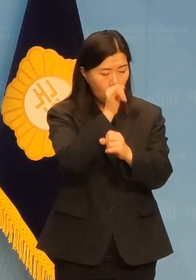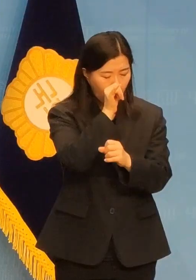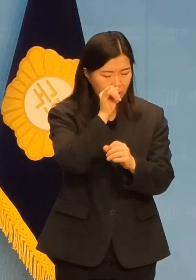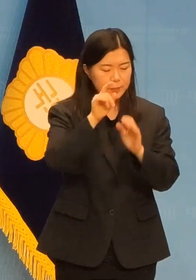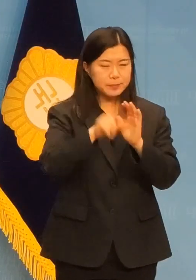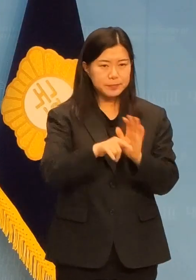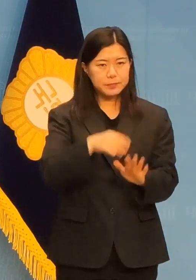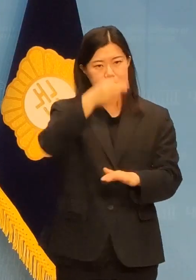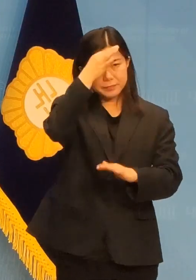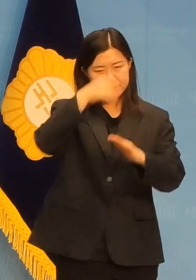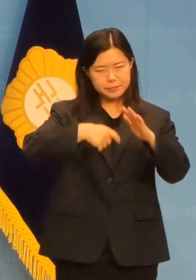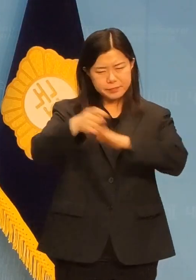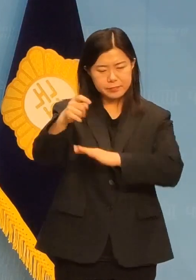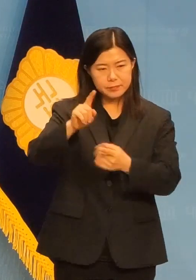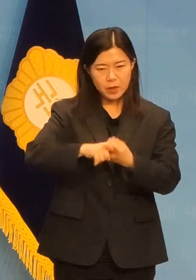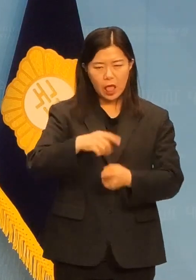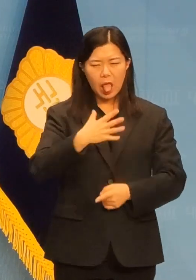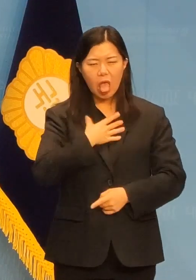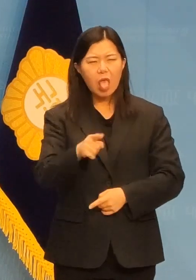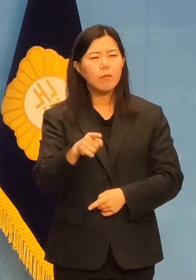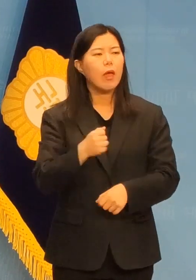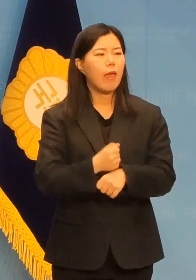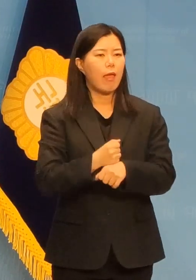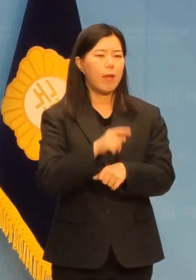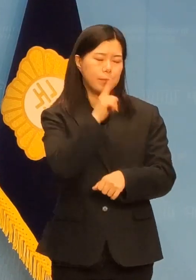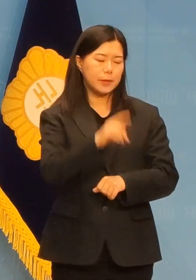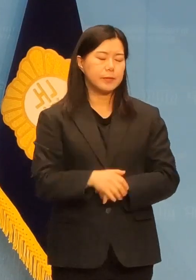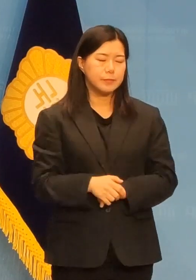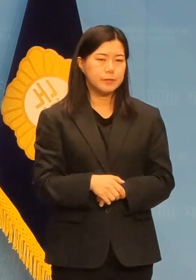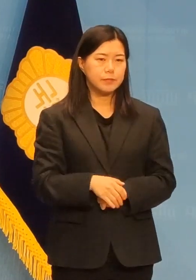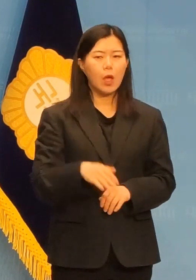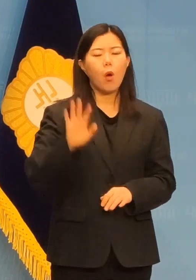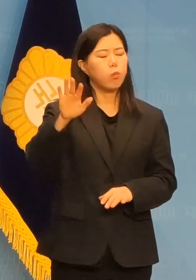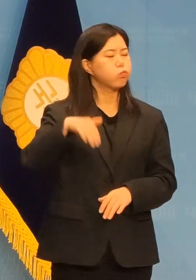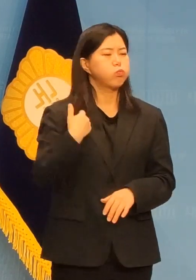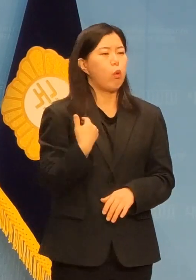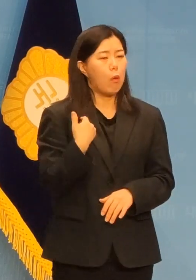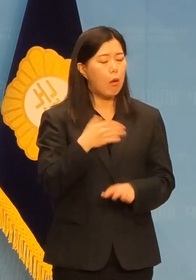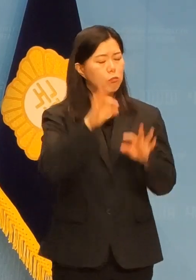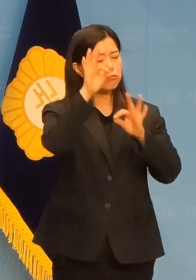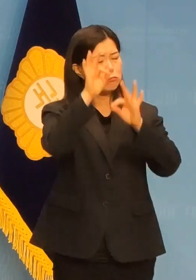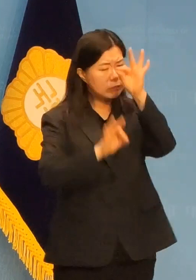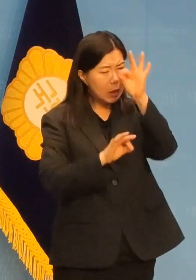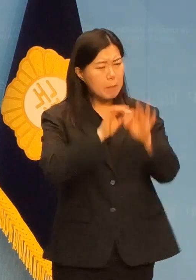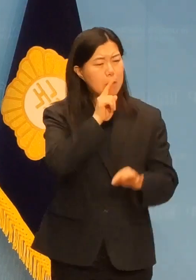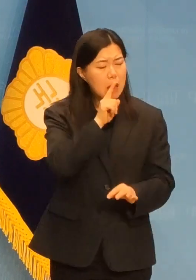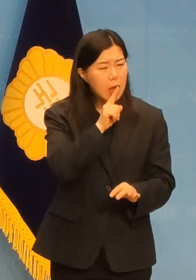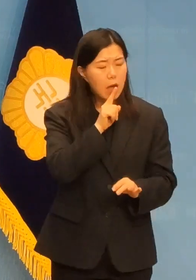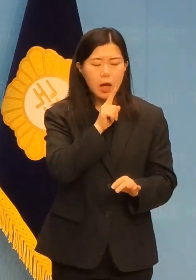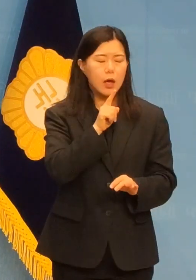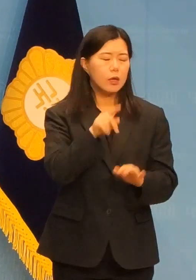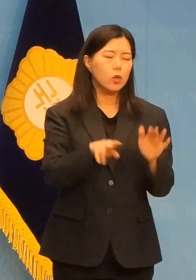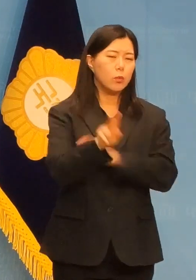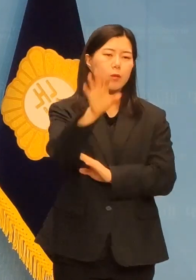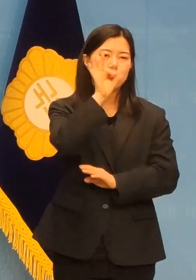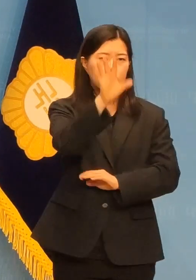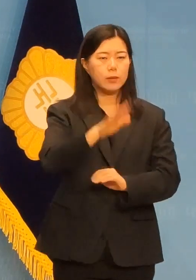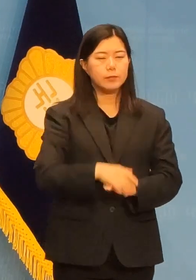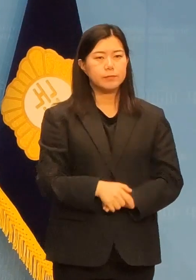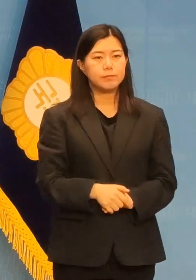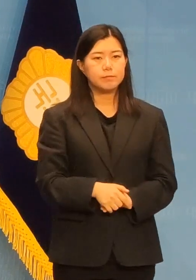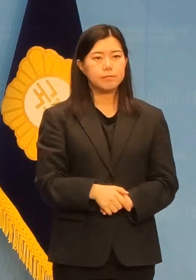기술 탈취에 대해 고의가 있었던 것으로 봅니다. 몰랐다, 실수였다라는 말로 빠져나가기